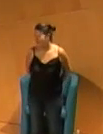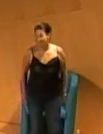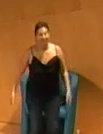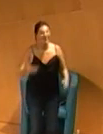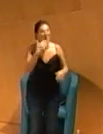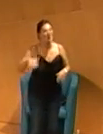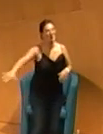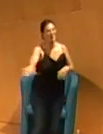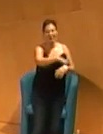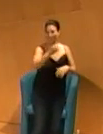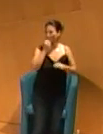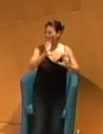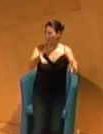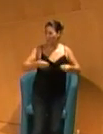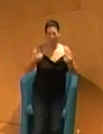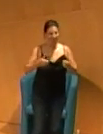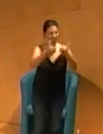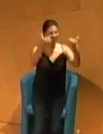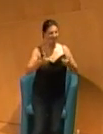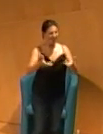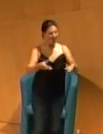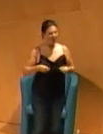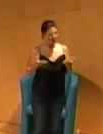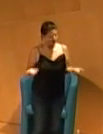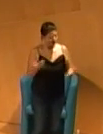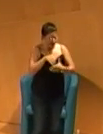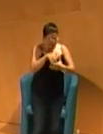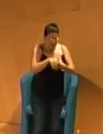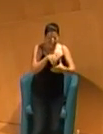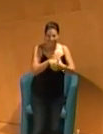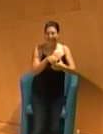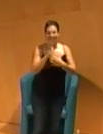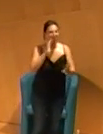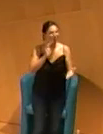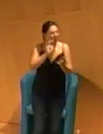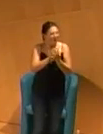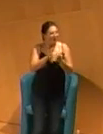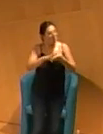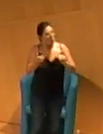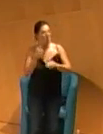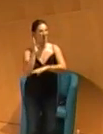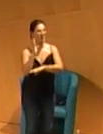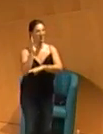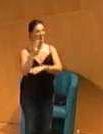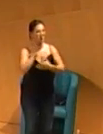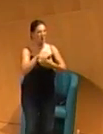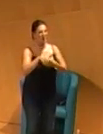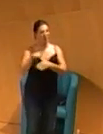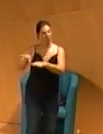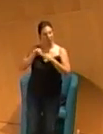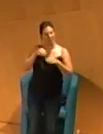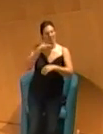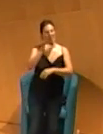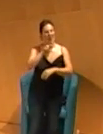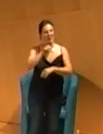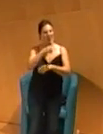Bonsoir à tous et bienvenue à la médiathèque José Cabanis pour cette rencontre-conférence avec Marielle Lachenal qui